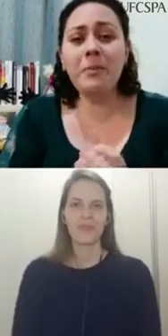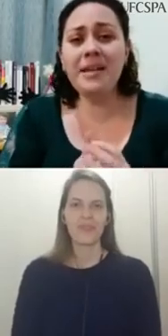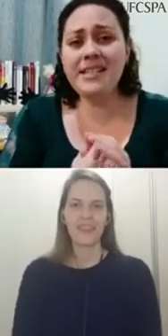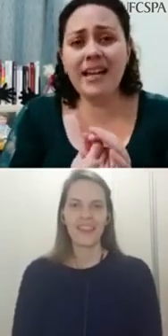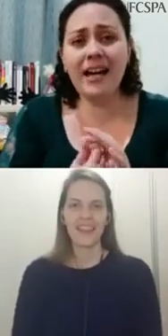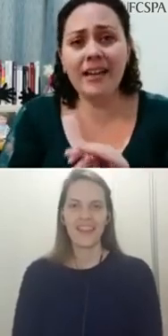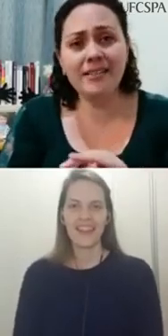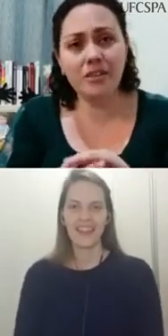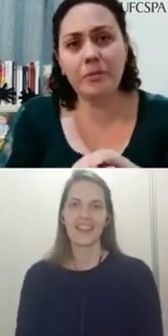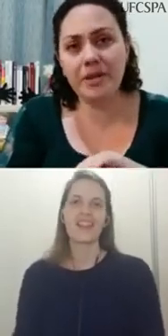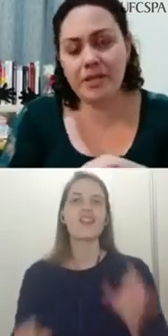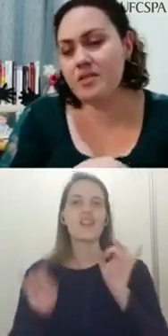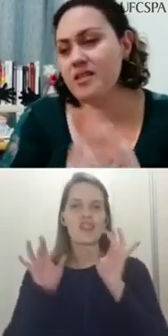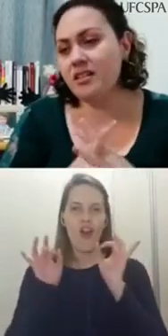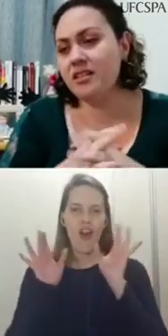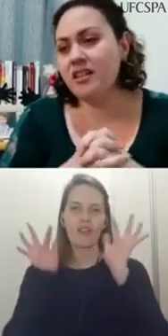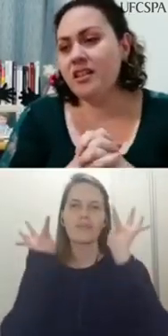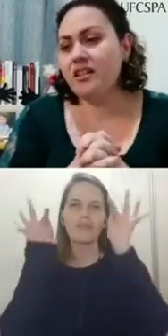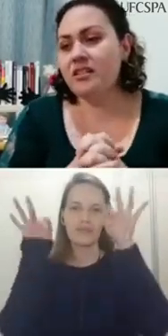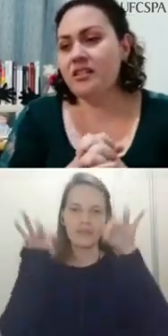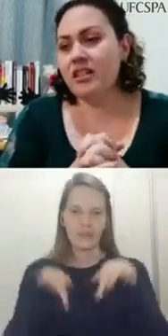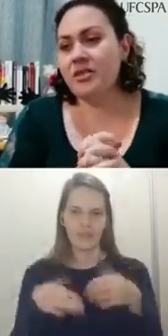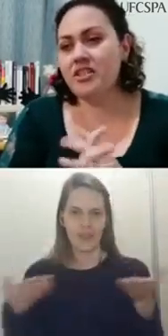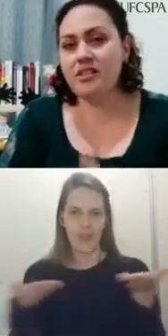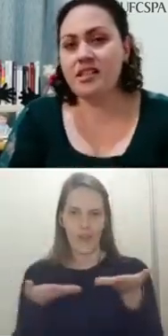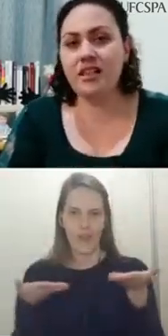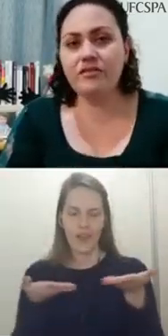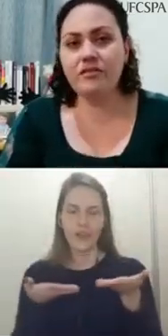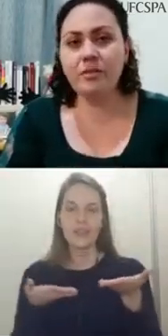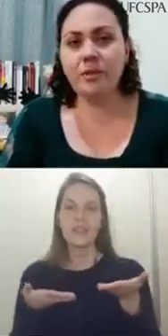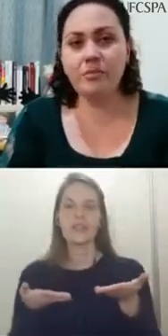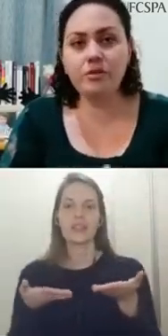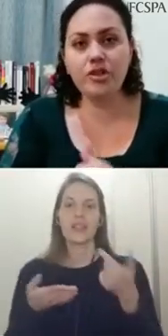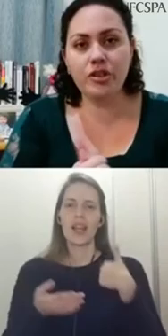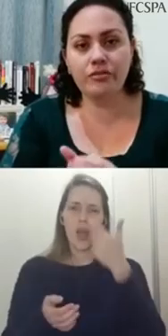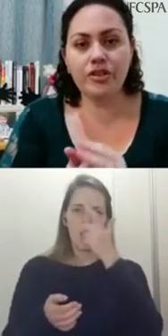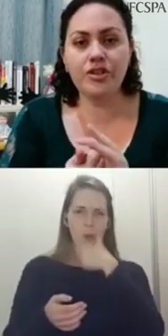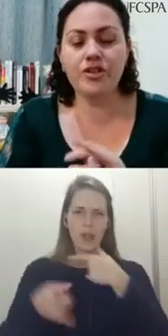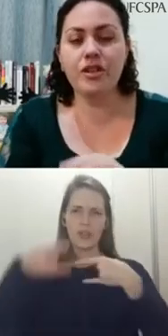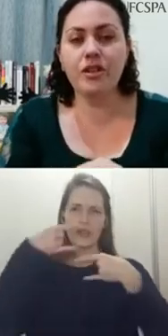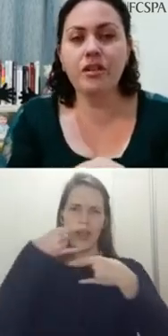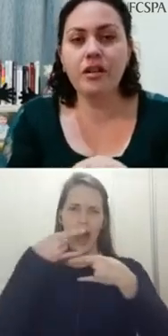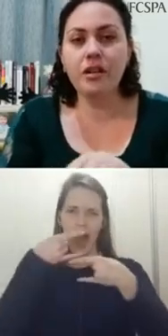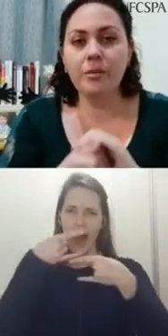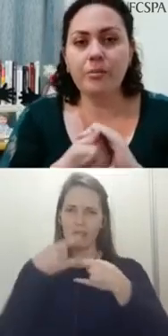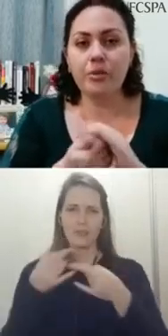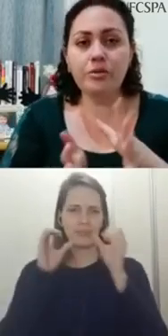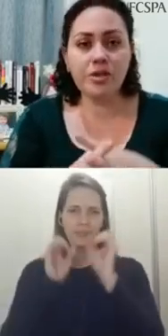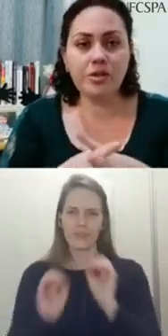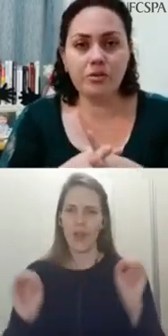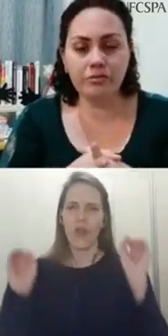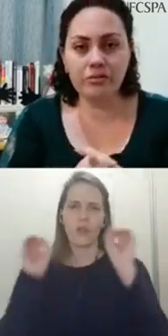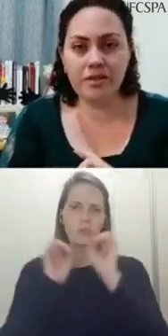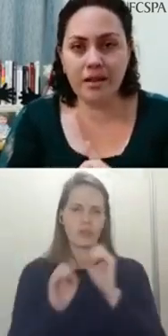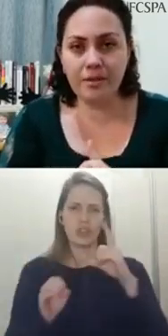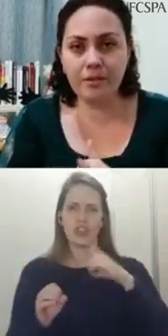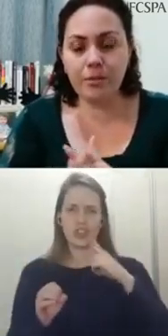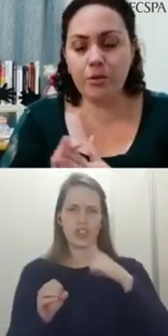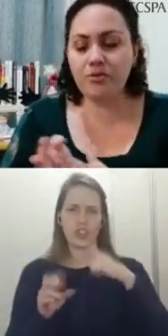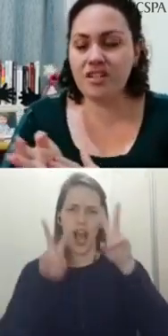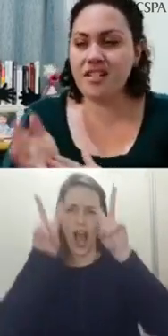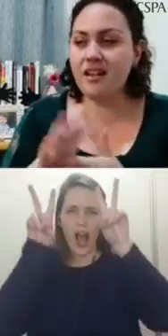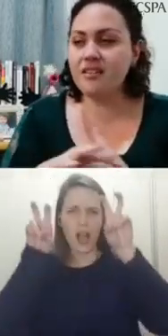Gente, só para encerrar, então, mesmo assim, eu acho que a nossa live foi bem produtiva. A gente tinha muitos assuntos, né,